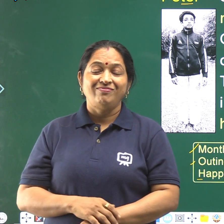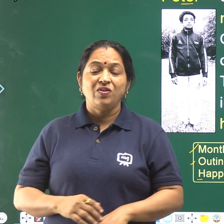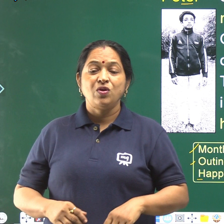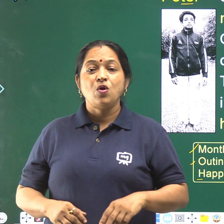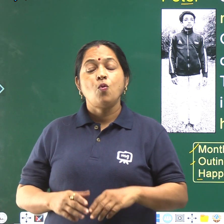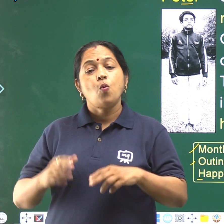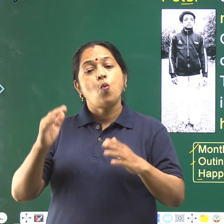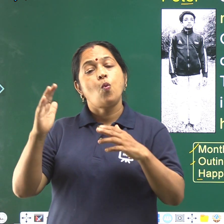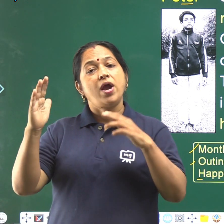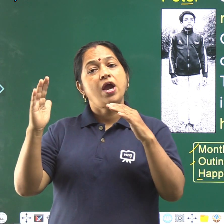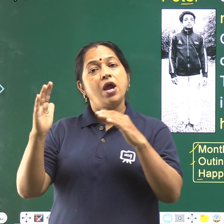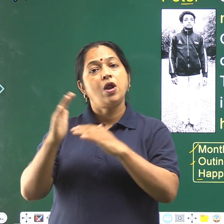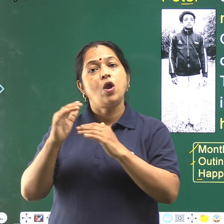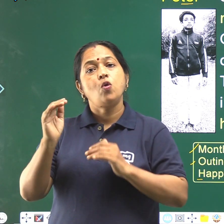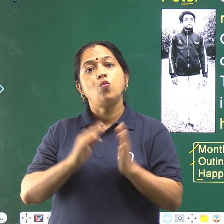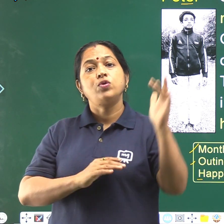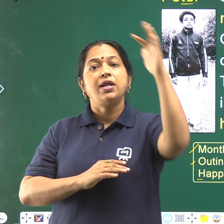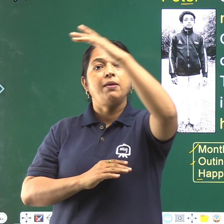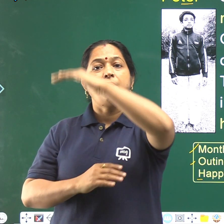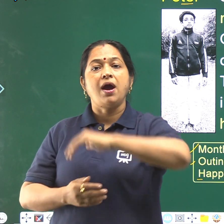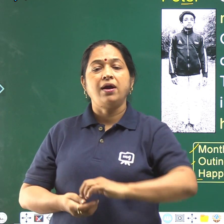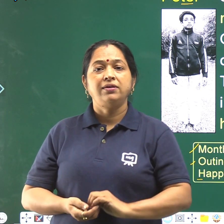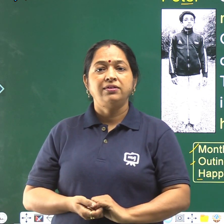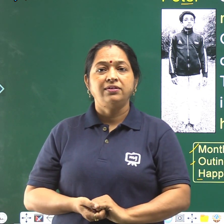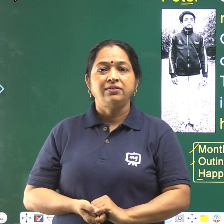वह न्यूजीलैंड की पहाड़